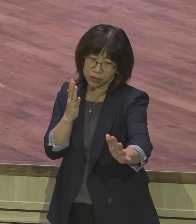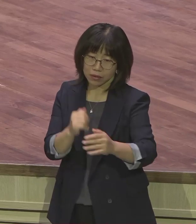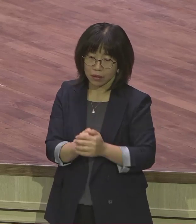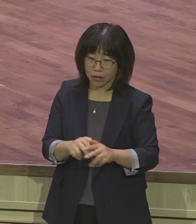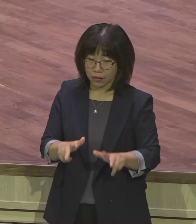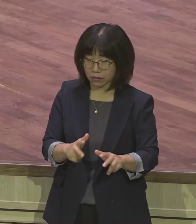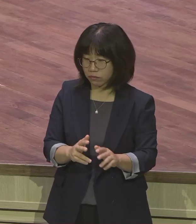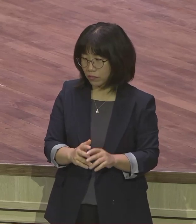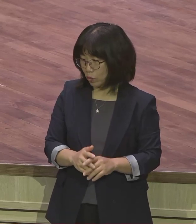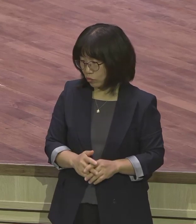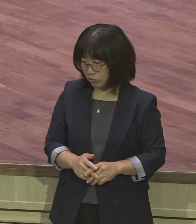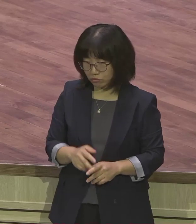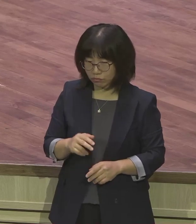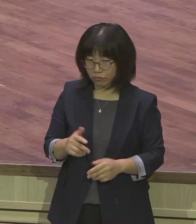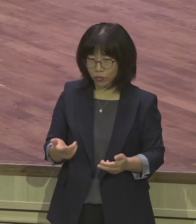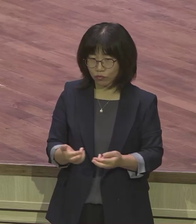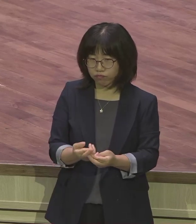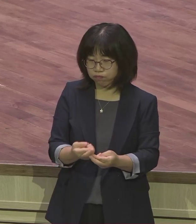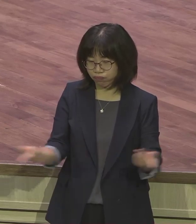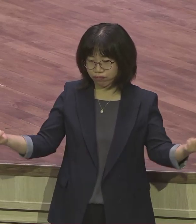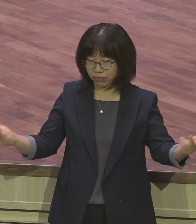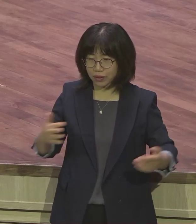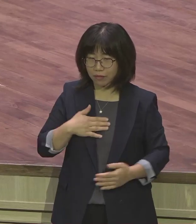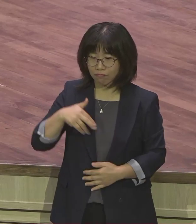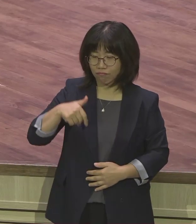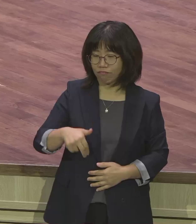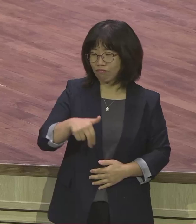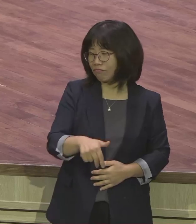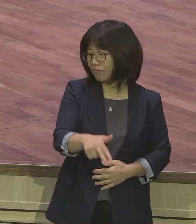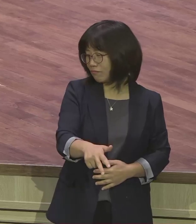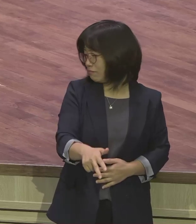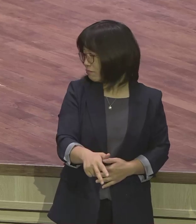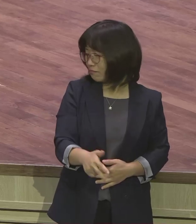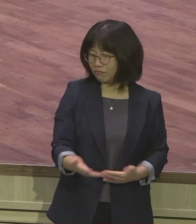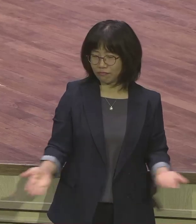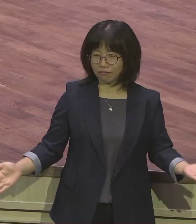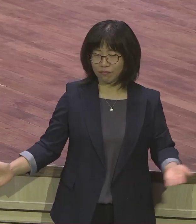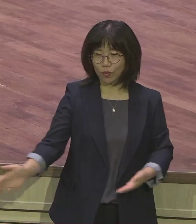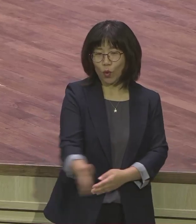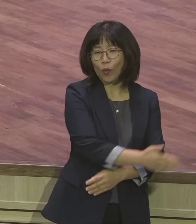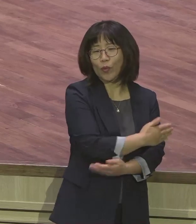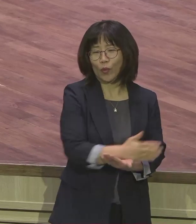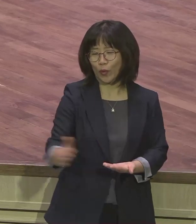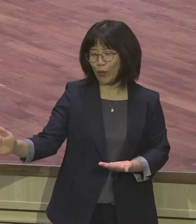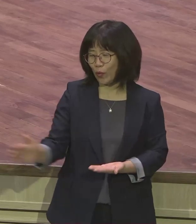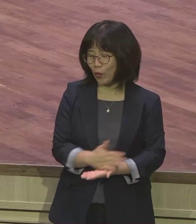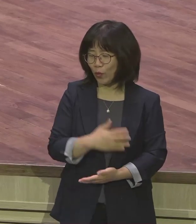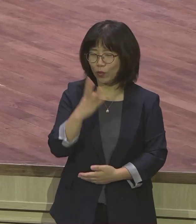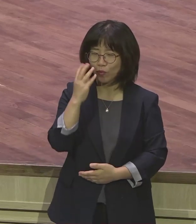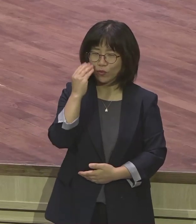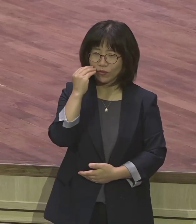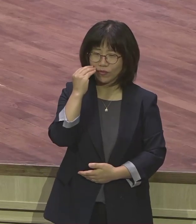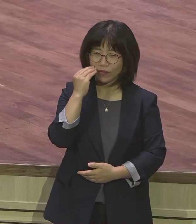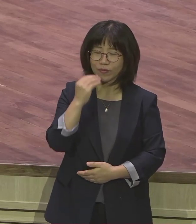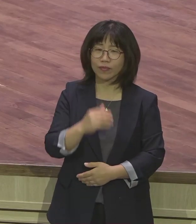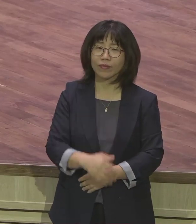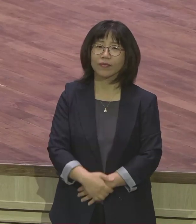어디로 갔지 이게 할 정도로 사람이 없어요.